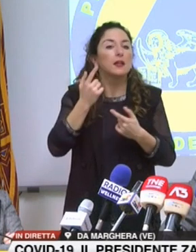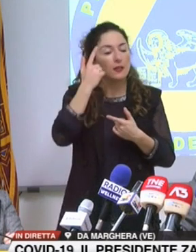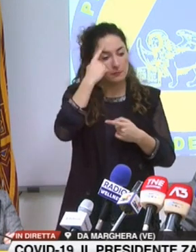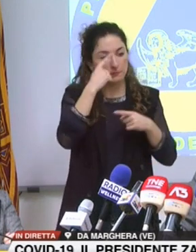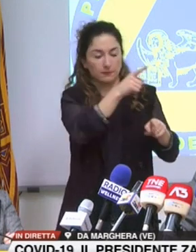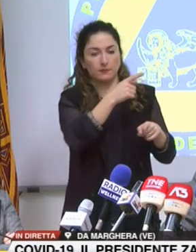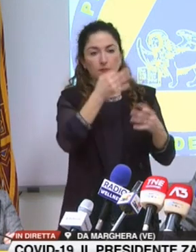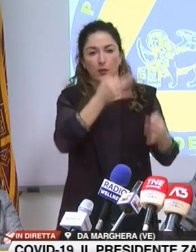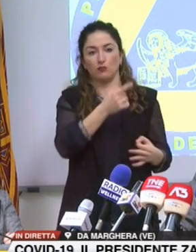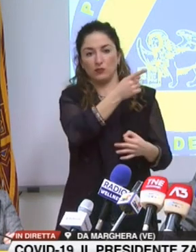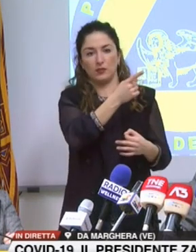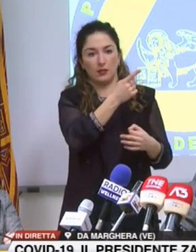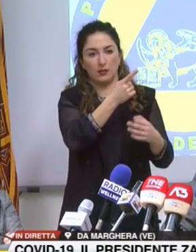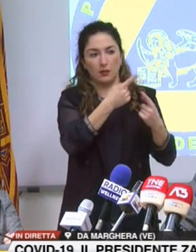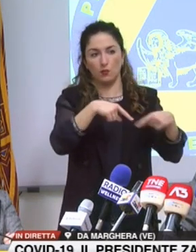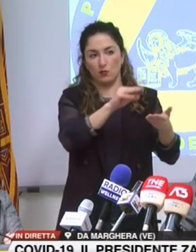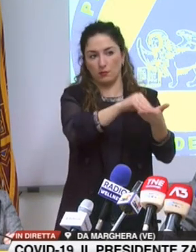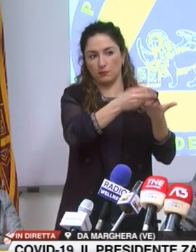a decidere.